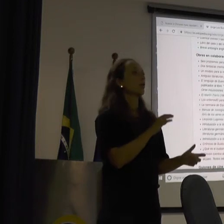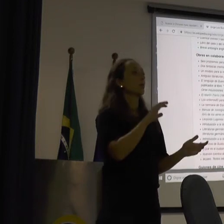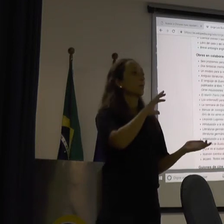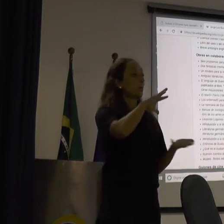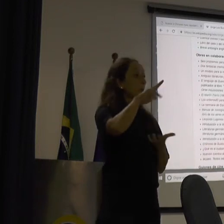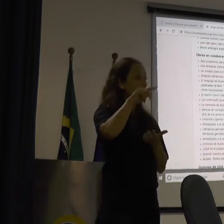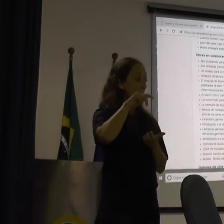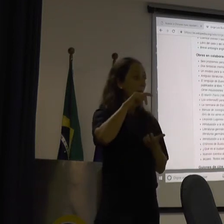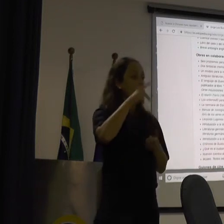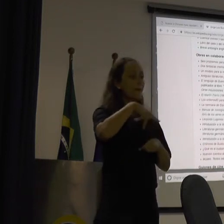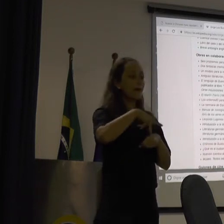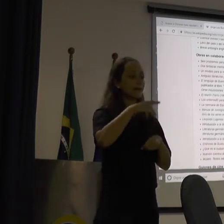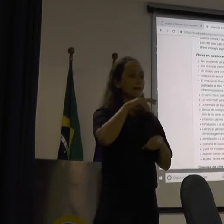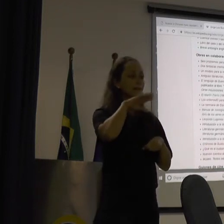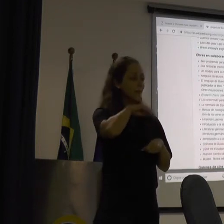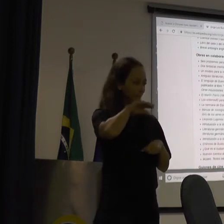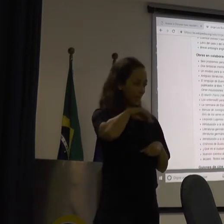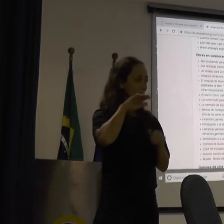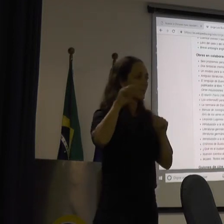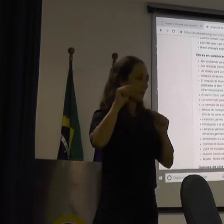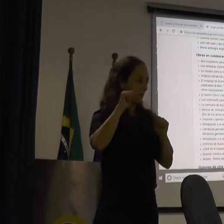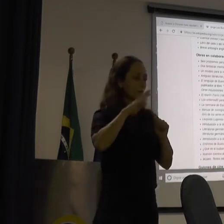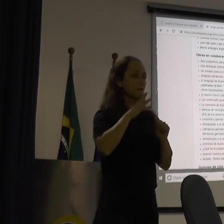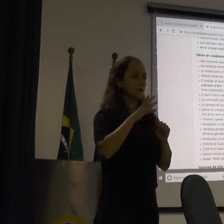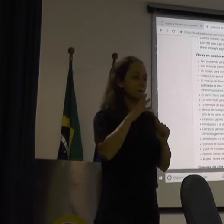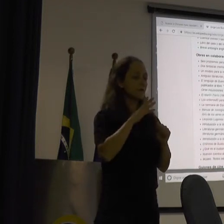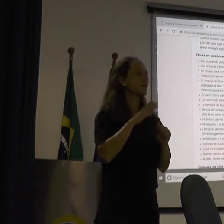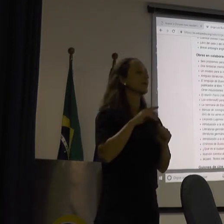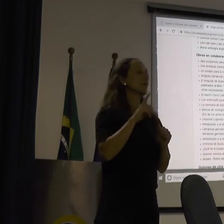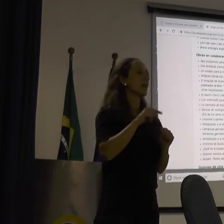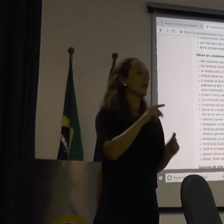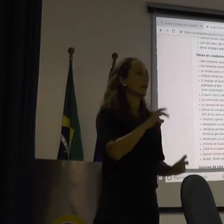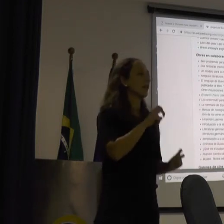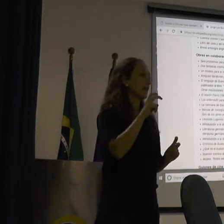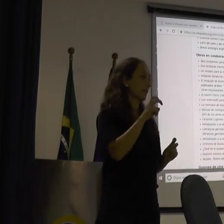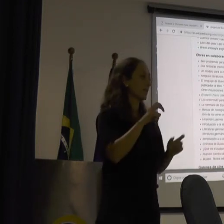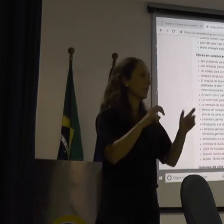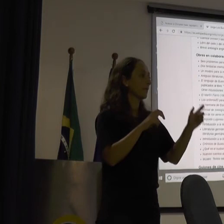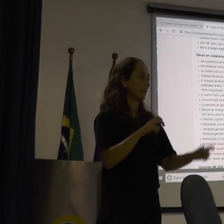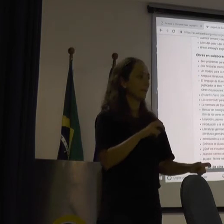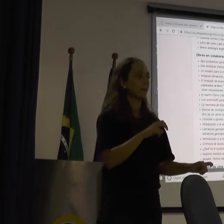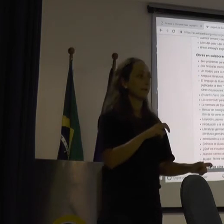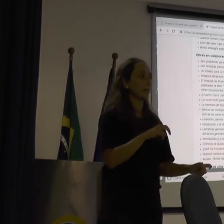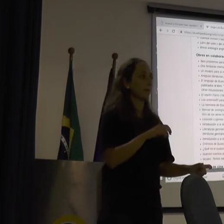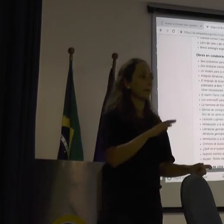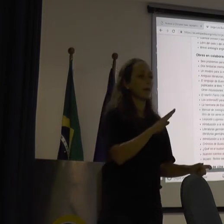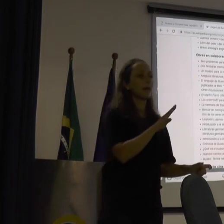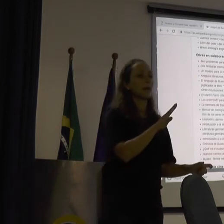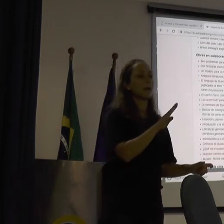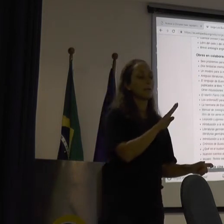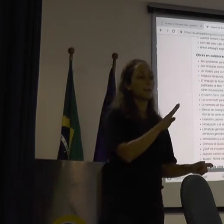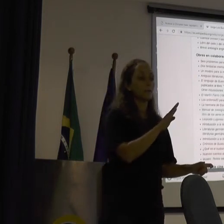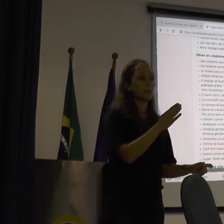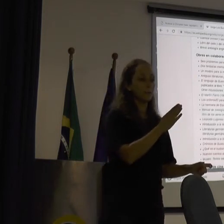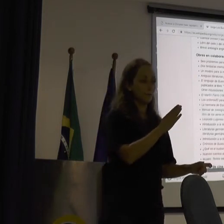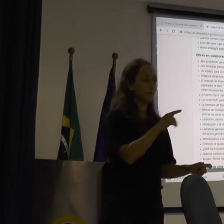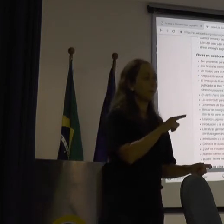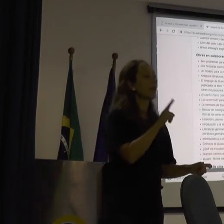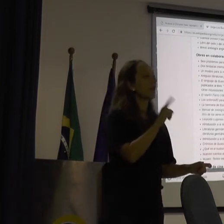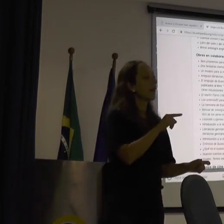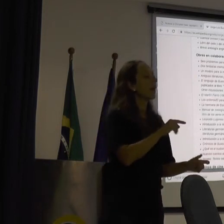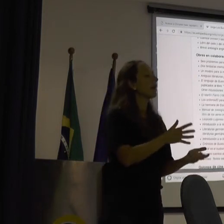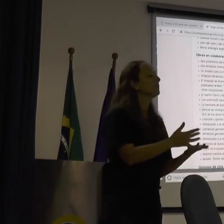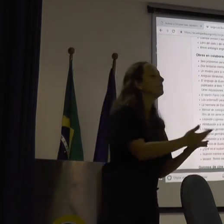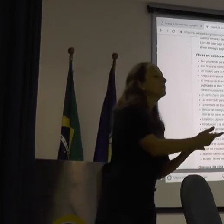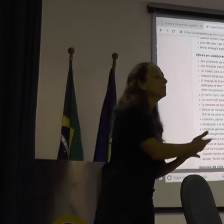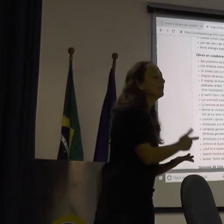hispânico, que era El Sétimo Círculo, logicamente a alusão ao Dante, né? Que é uma coleção de literatura